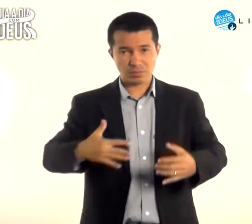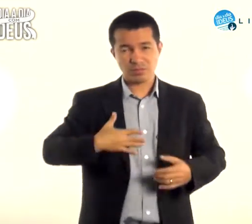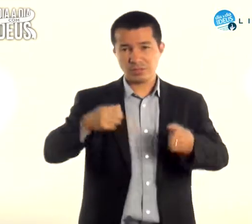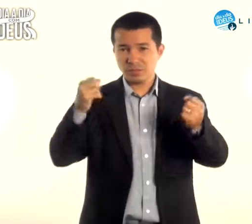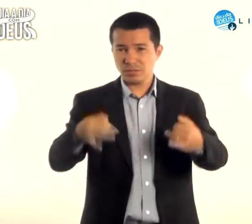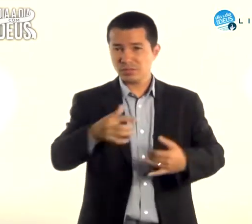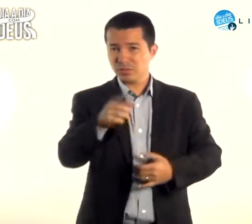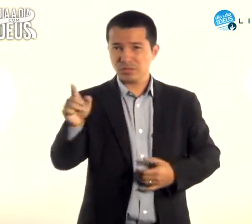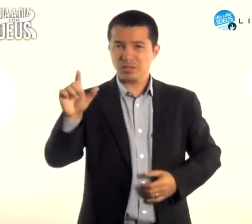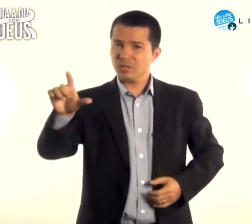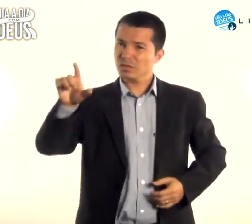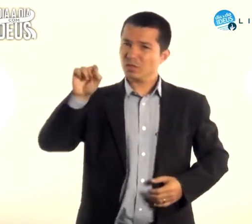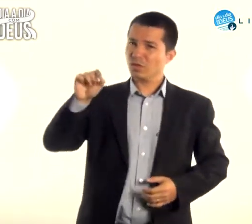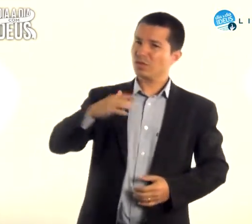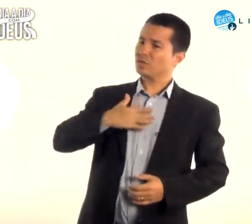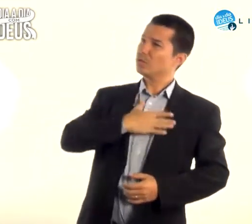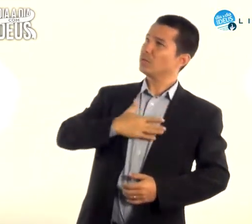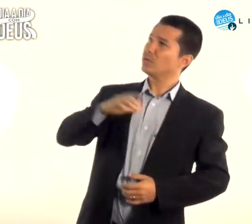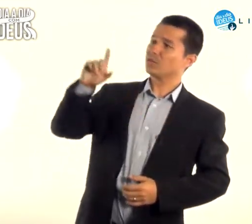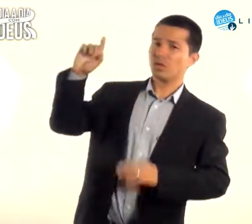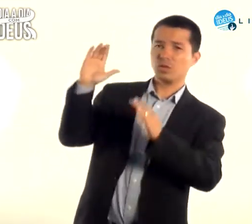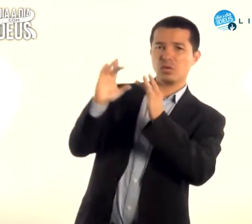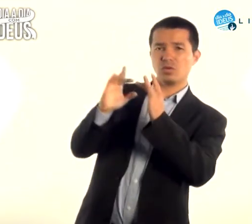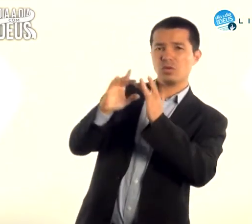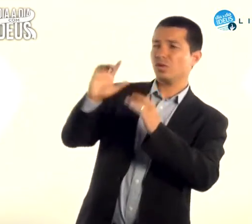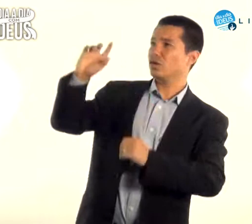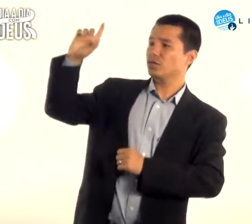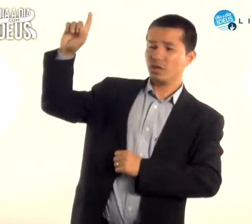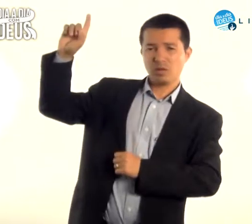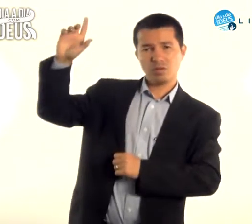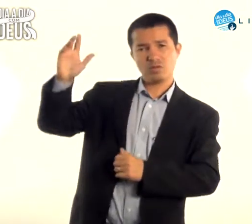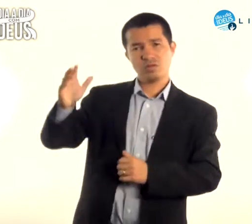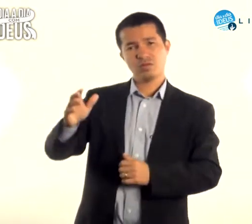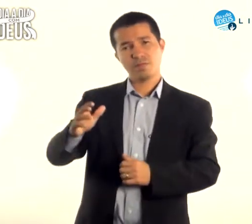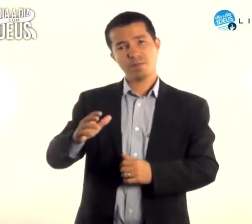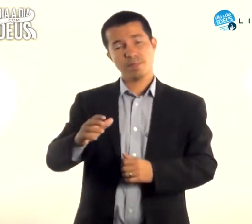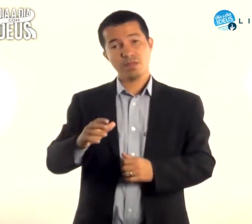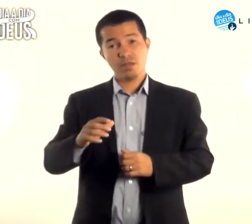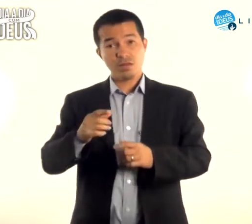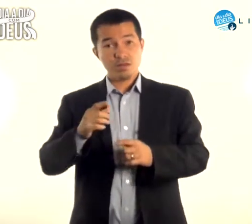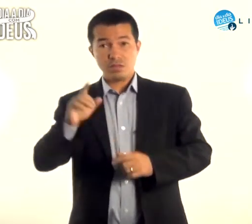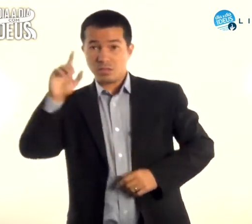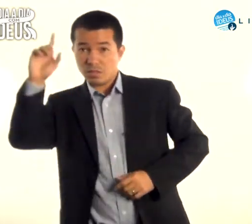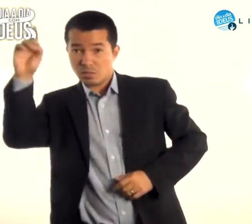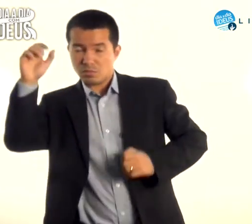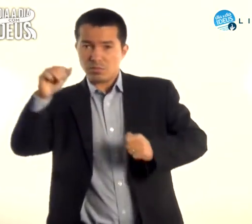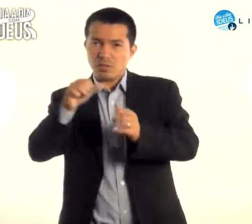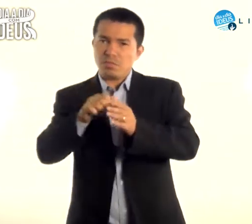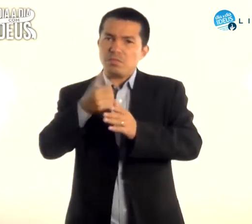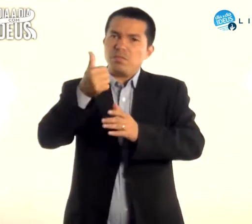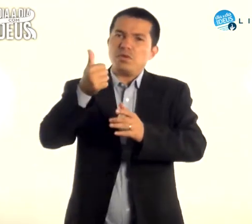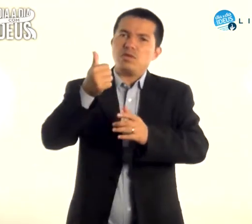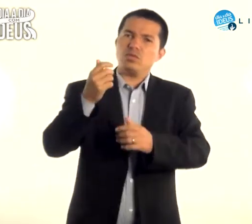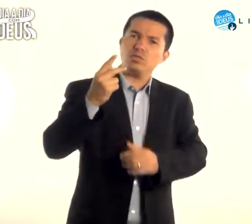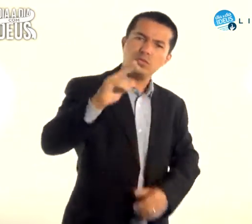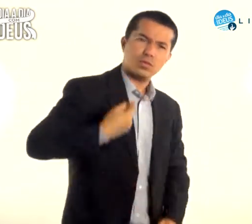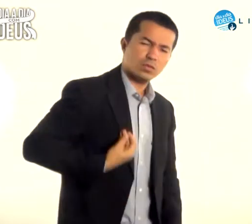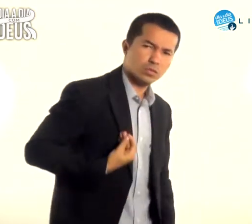decida agradar a Deus, põe Deus em primeiro lugar da tua vida, porque se Ele tiver